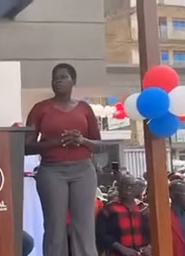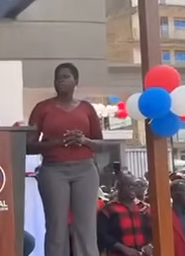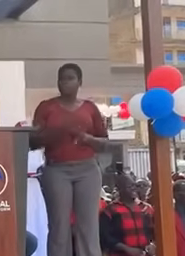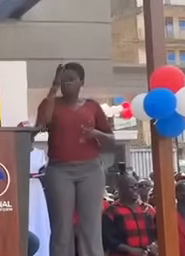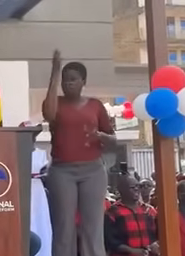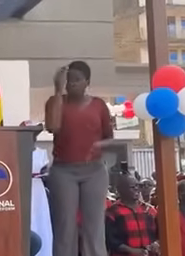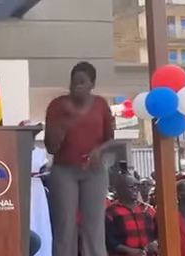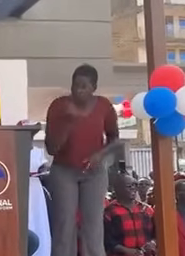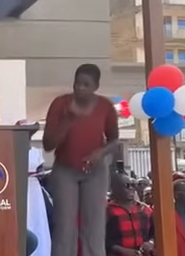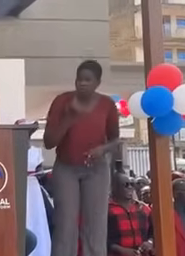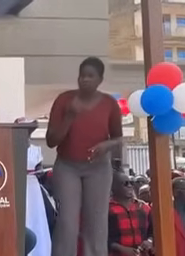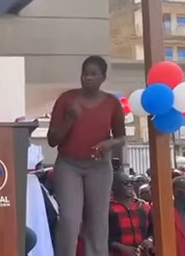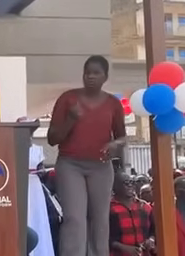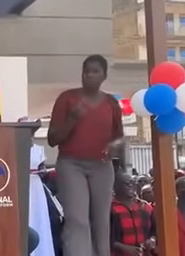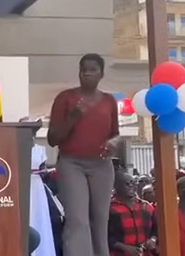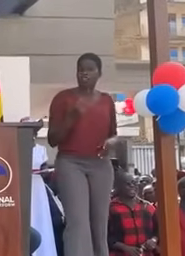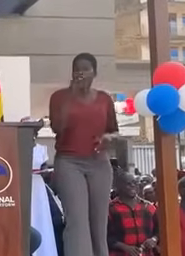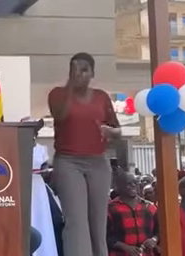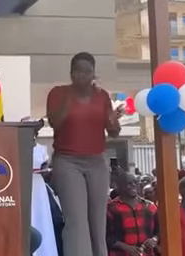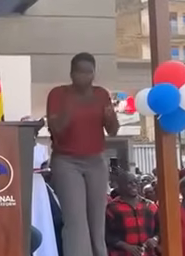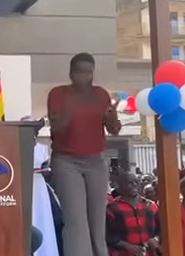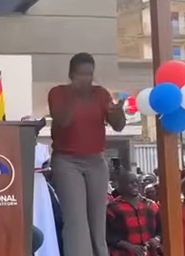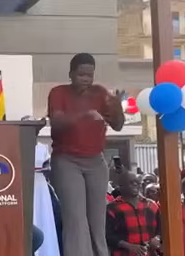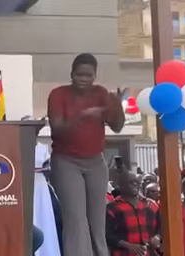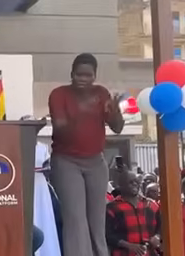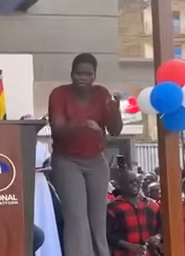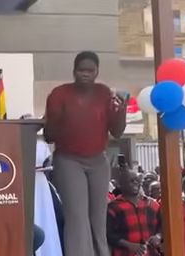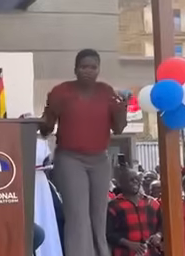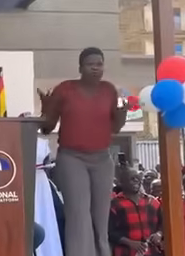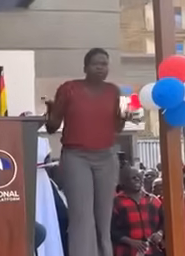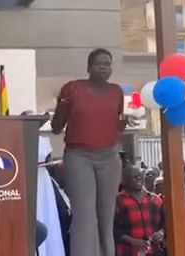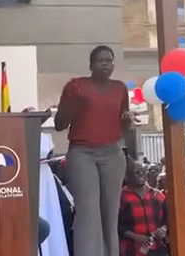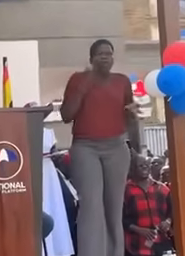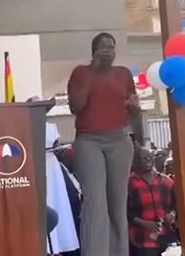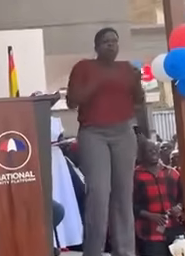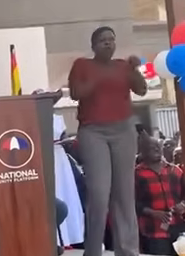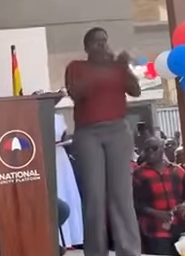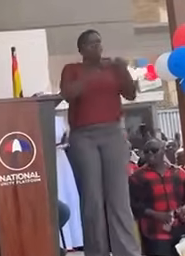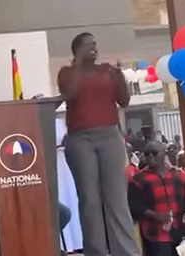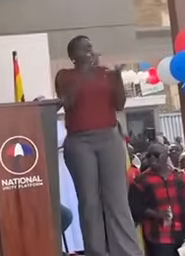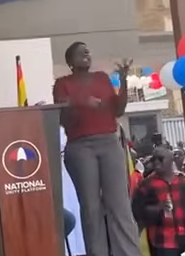kubanga omusolo gw'osasula ani agugereka